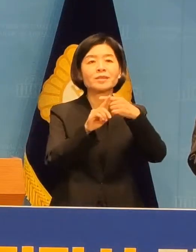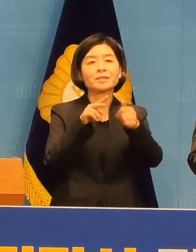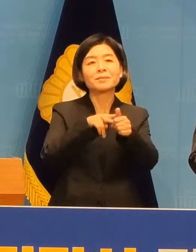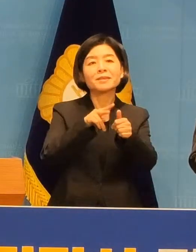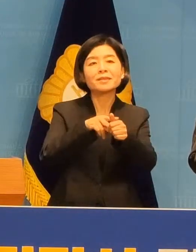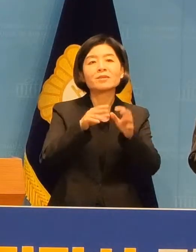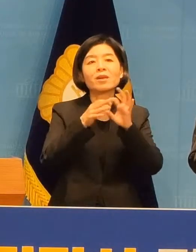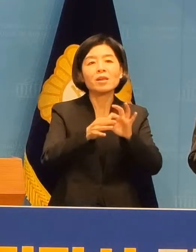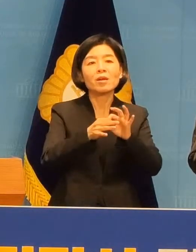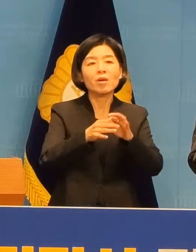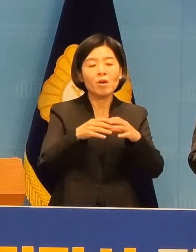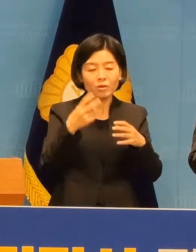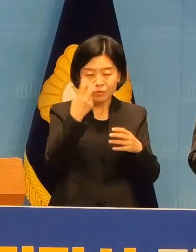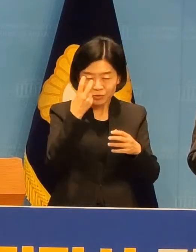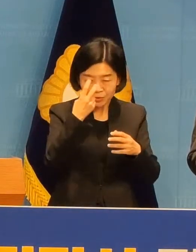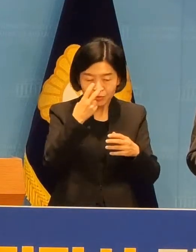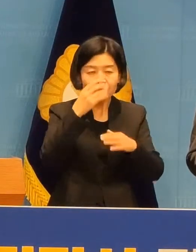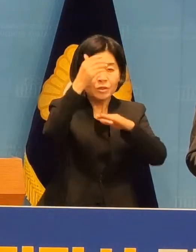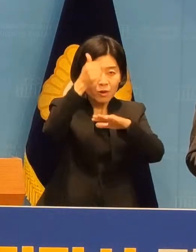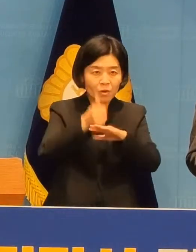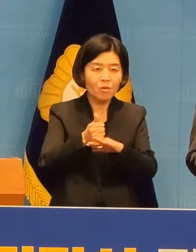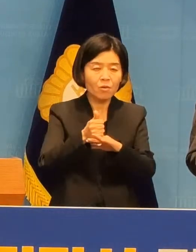향후 추진 계획을 말씀드리겠습니다.